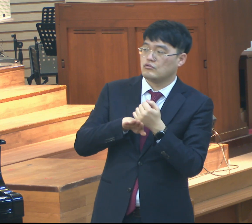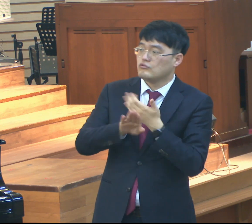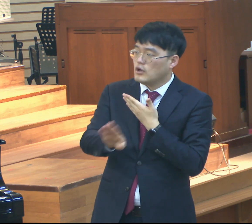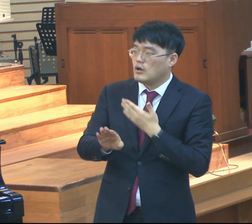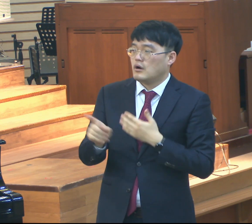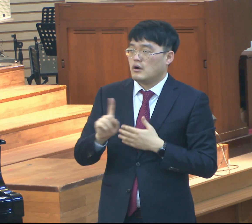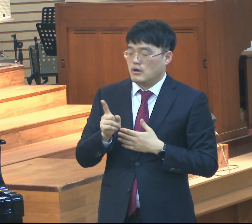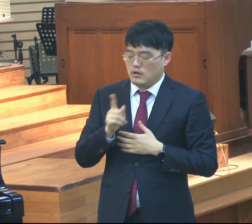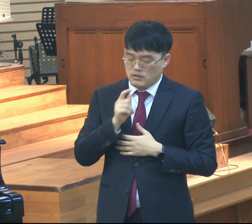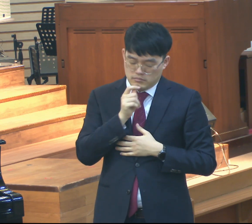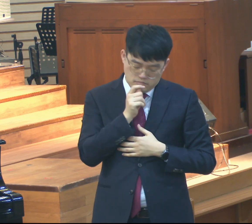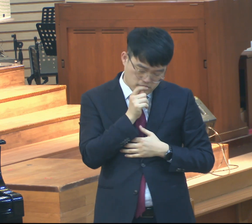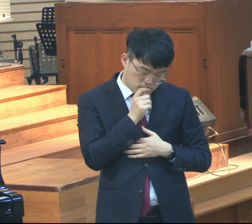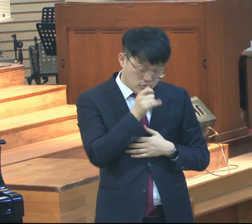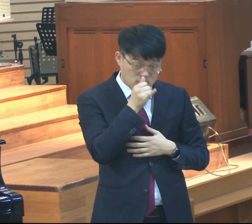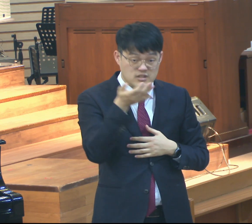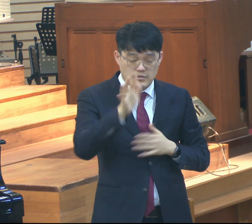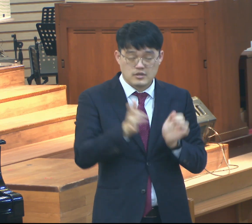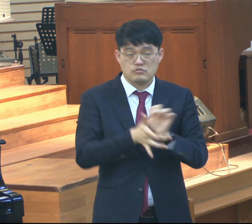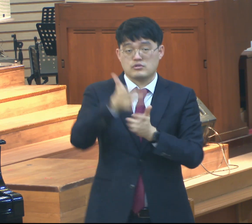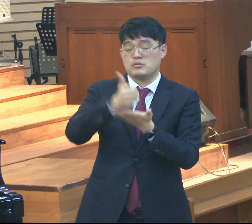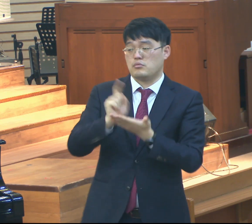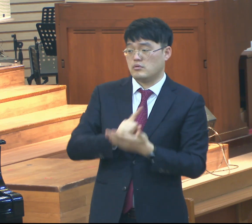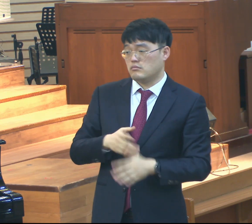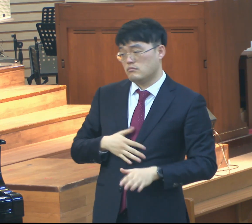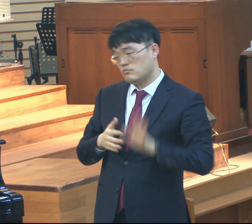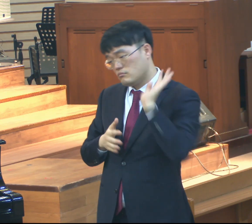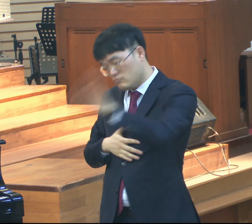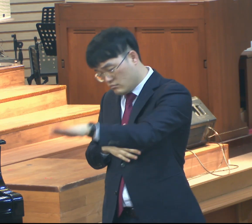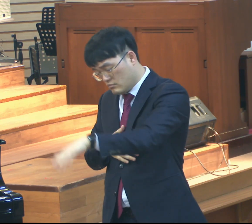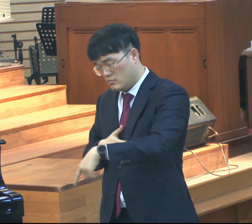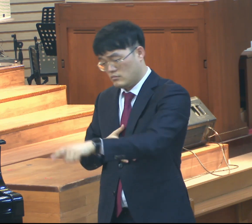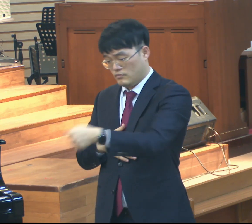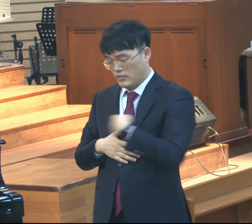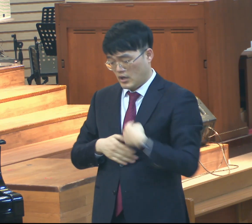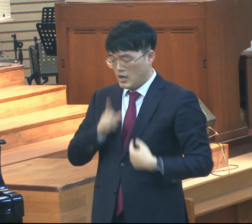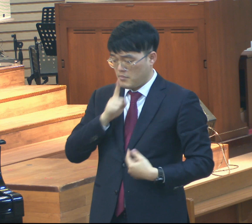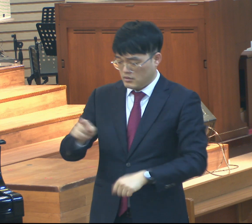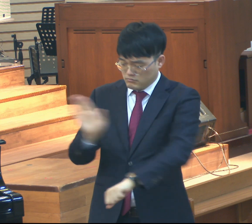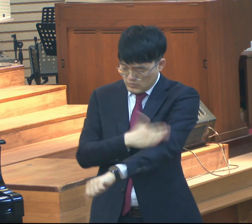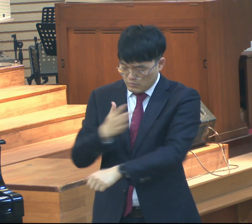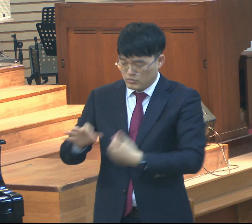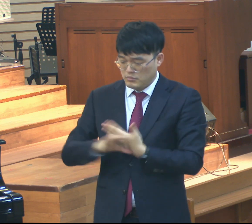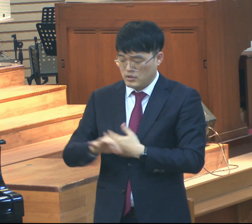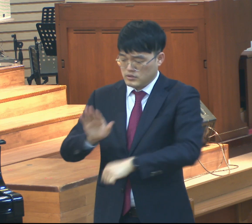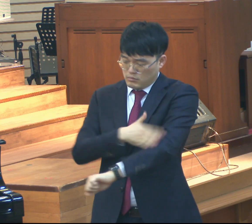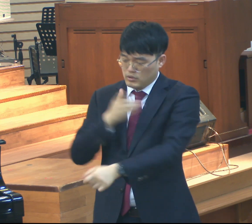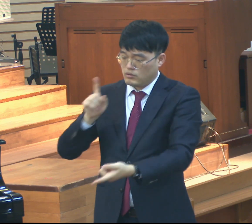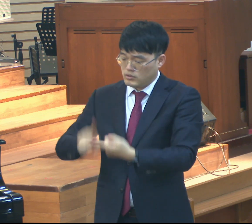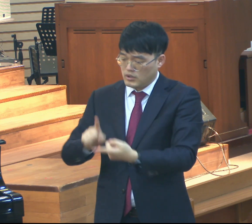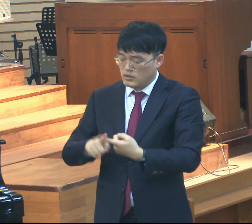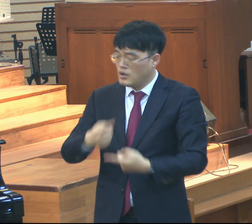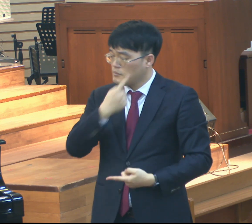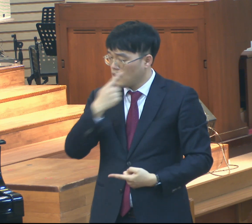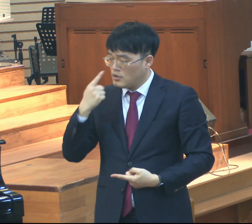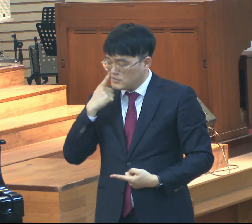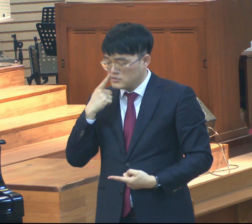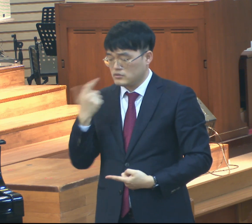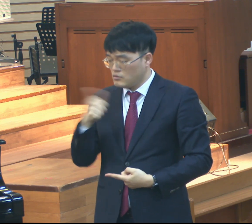않았습니다. 23절에 내가 말을 잘못하였으면 그 잘못한 것을 증언하라. 바른 말을 하였으면 내가 어찌하여